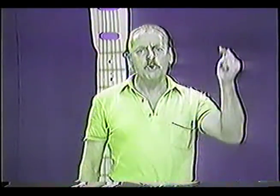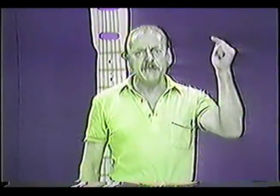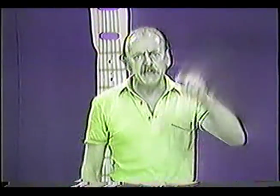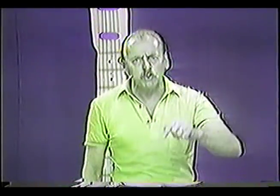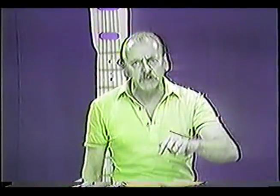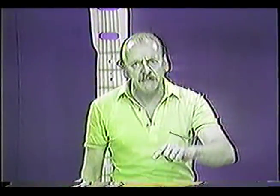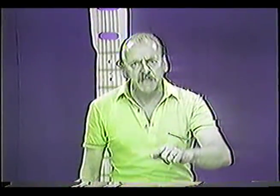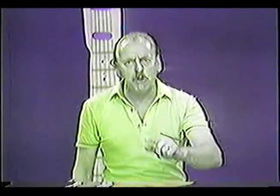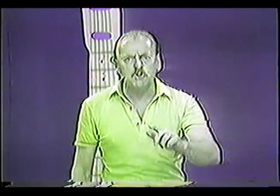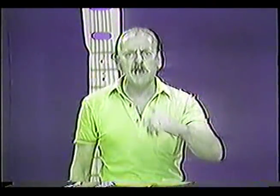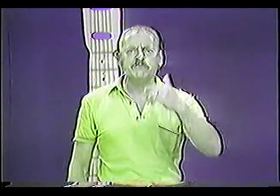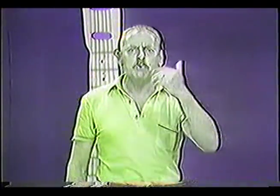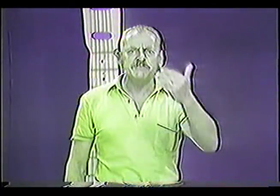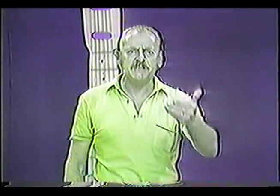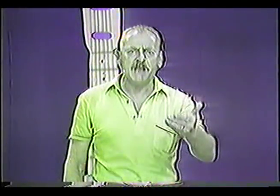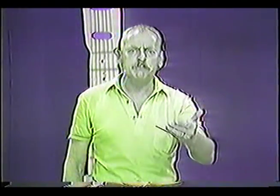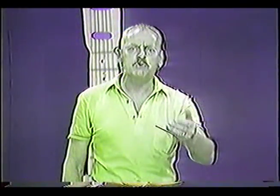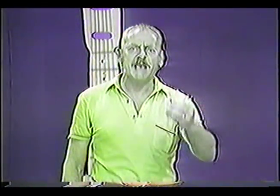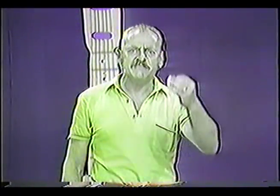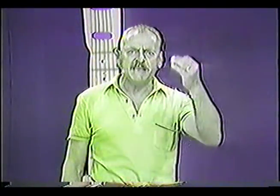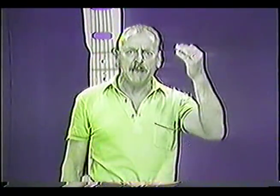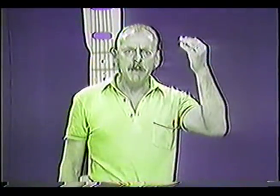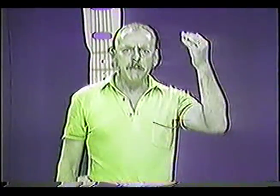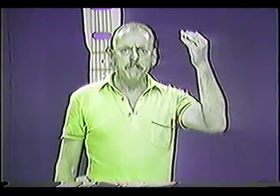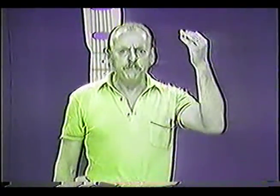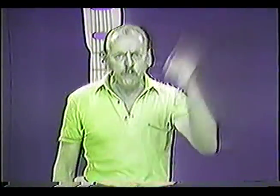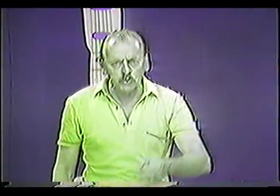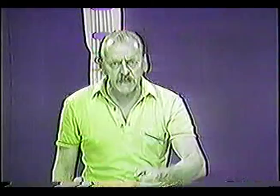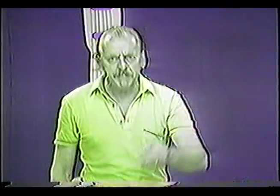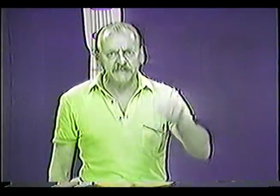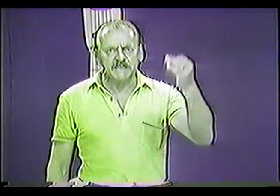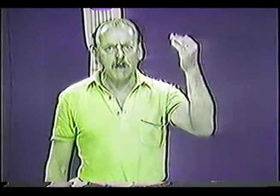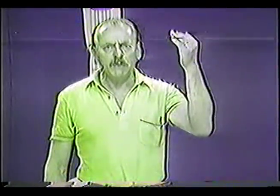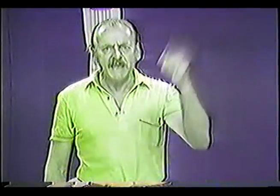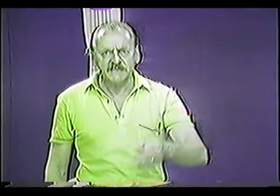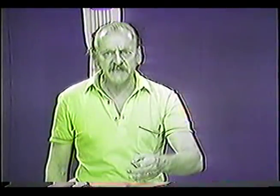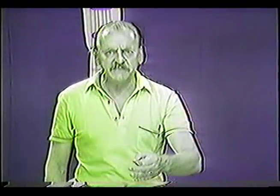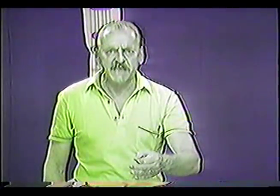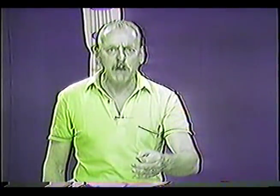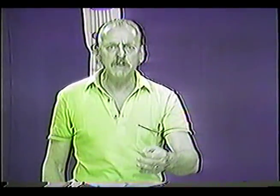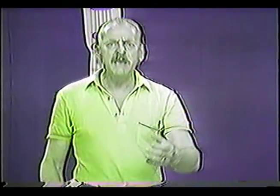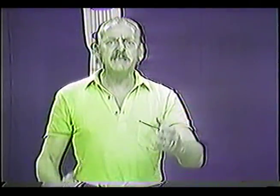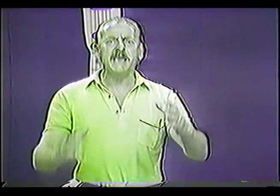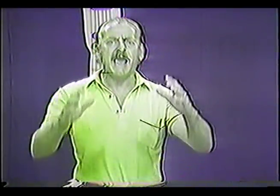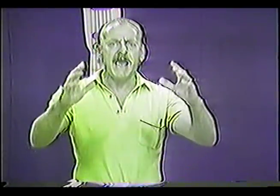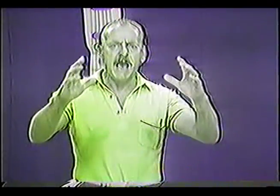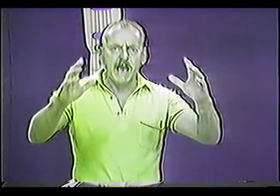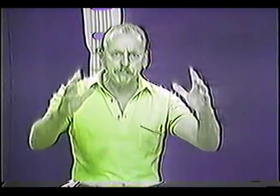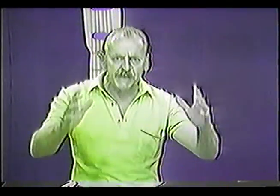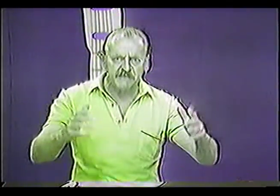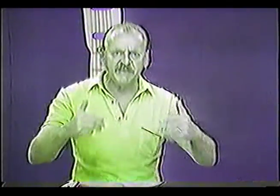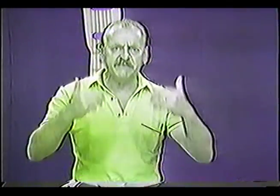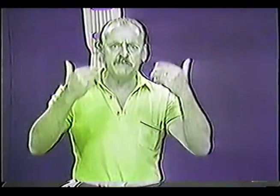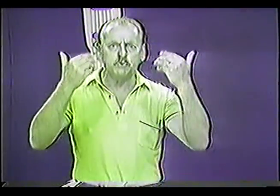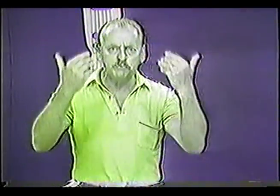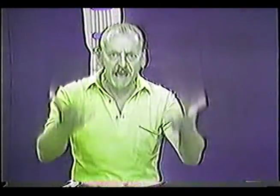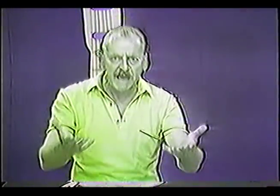que no Natal nós consideramos uma cena fundamental, essencial, que é a presença dos